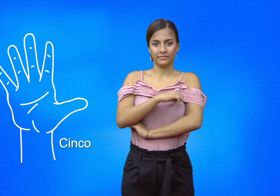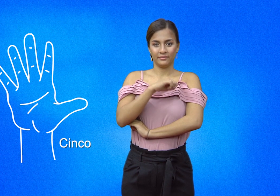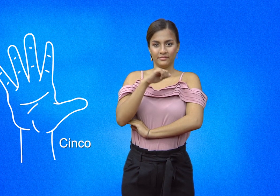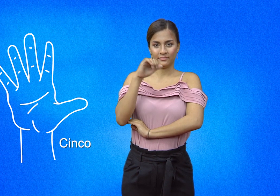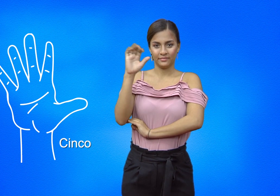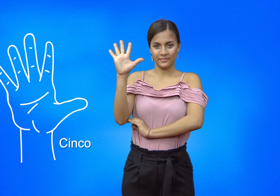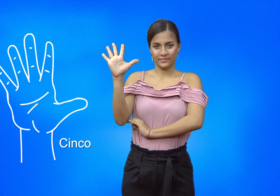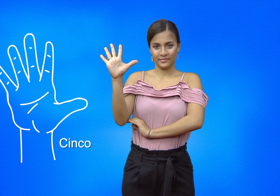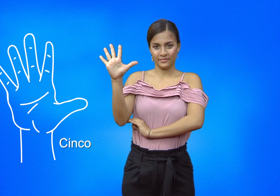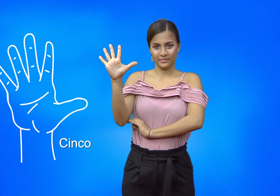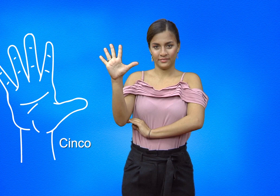5